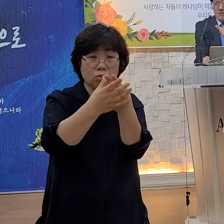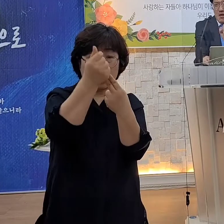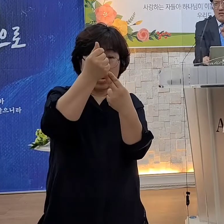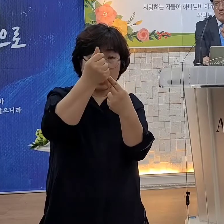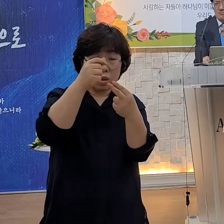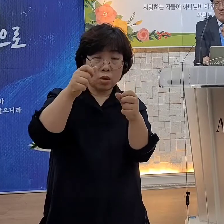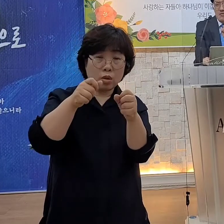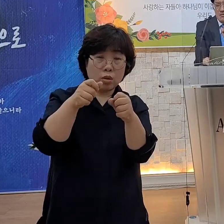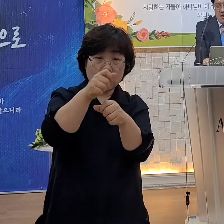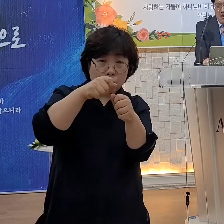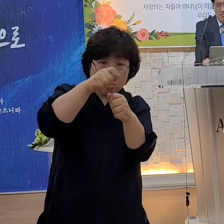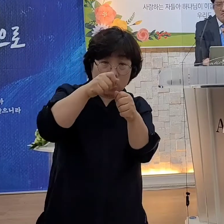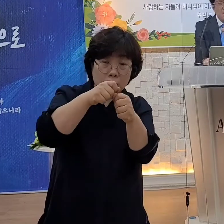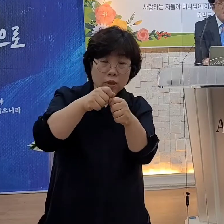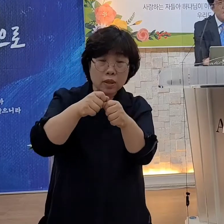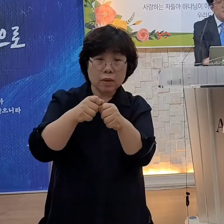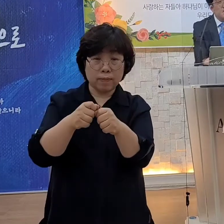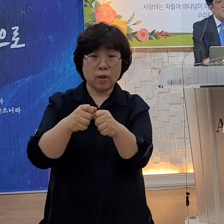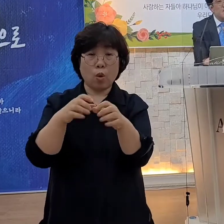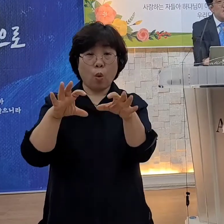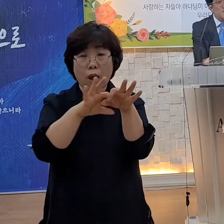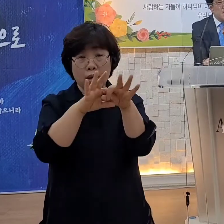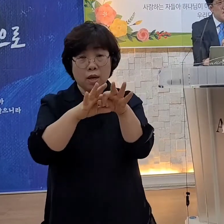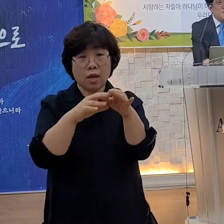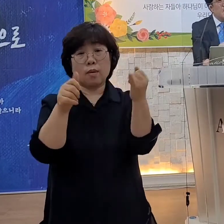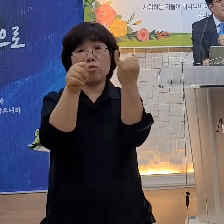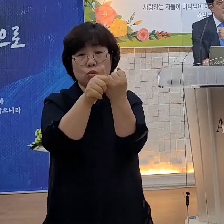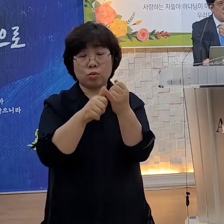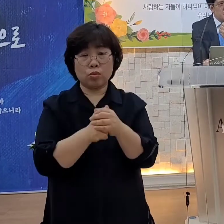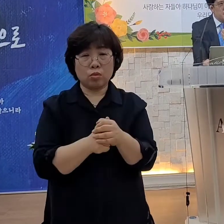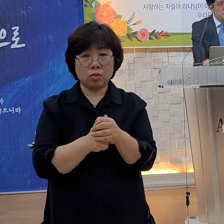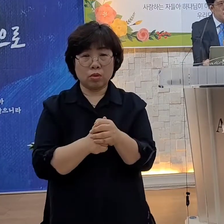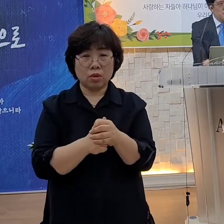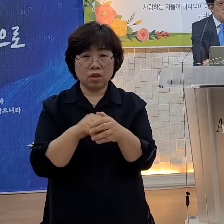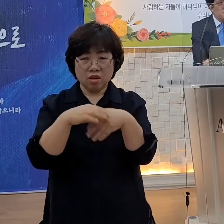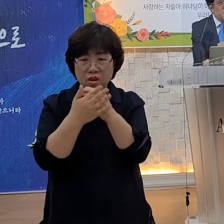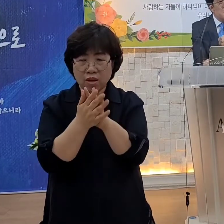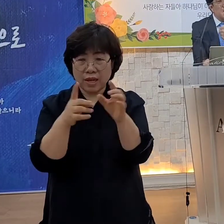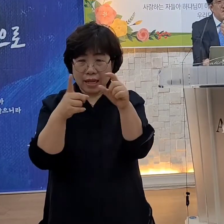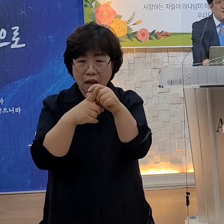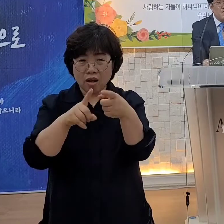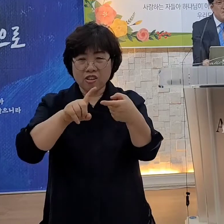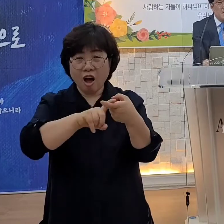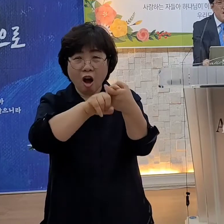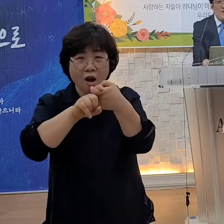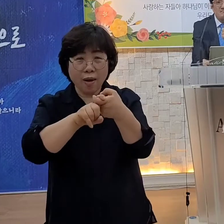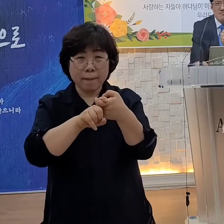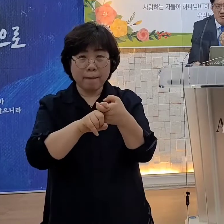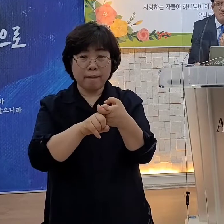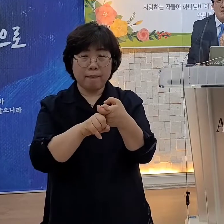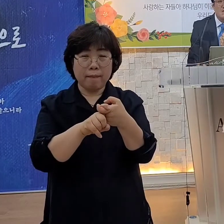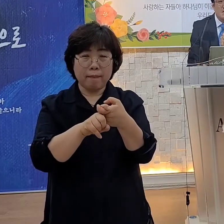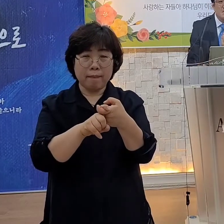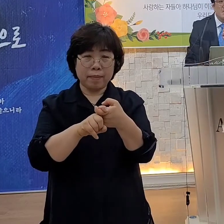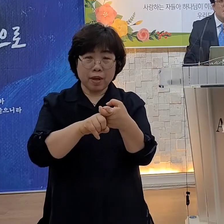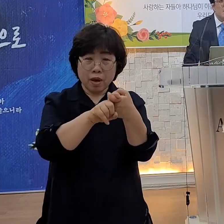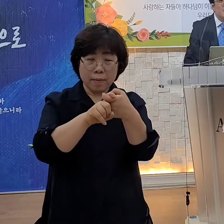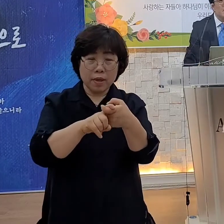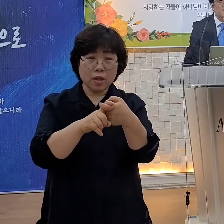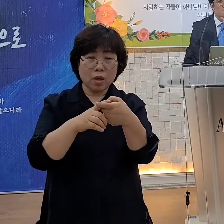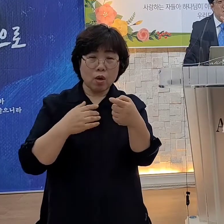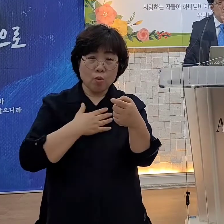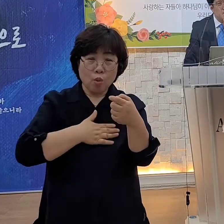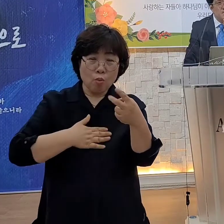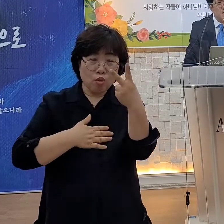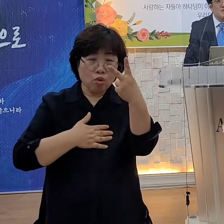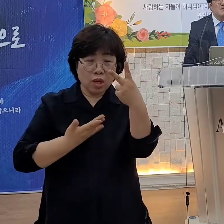그러니까 둘이 딱 묶임을 당하고 이걸 성경에서 뭐라 하냐 연합이라고 해요. 둘이 연합하여 한 몸을 이룬다 그러잖아요. 그래서